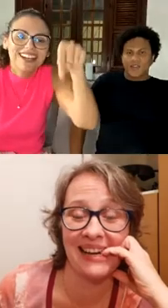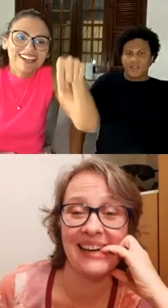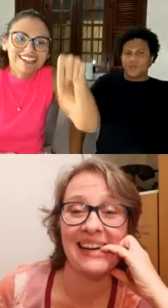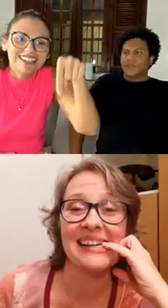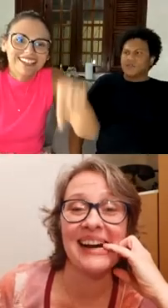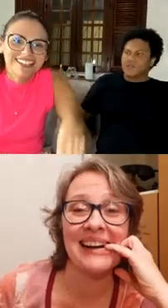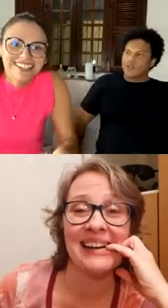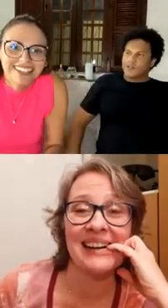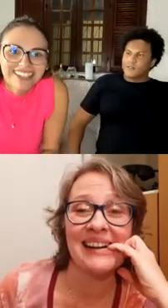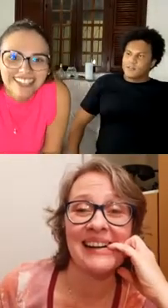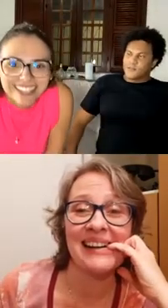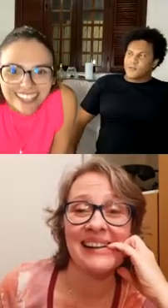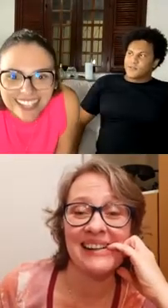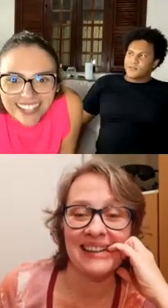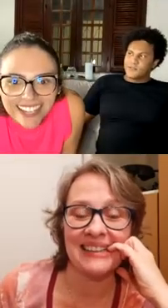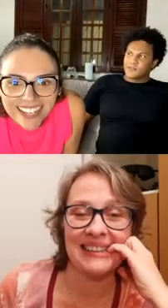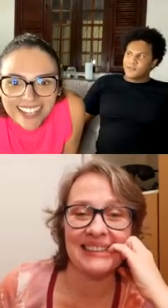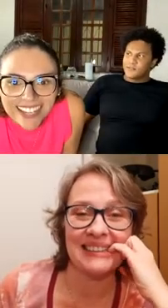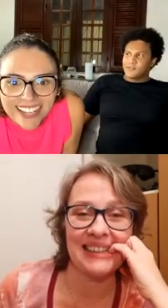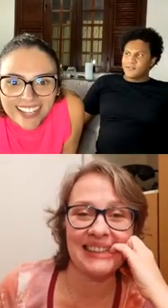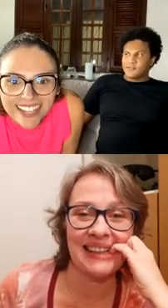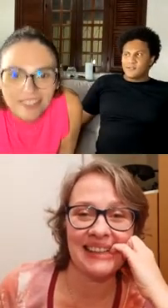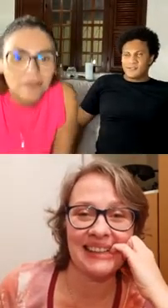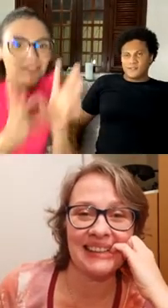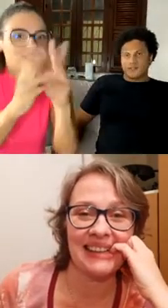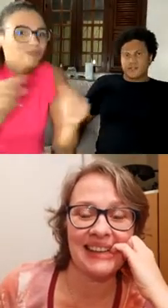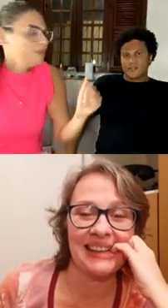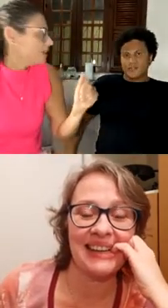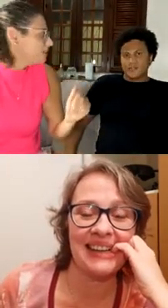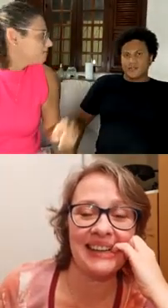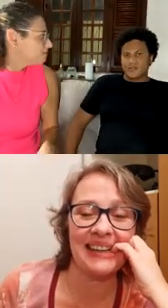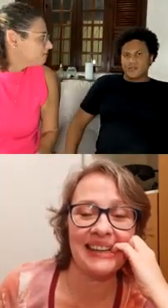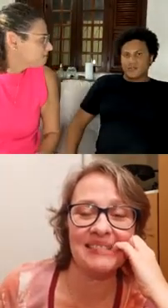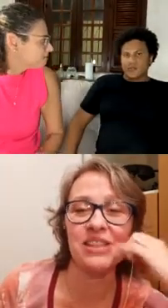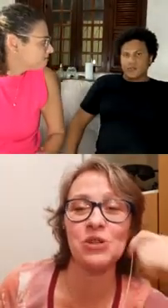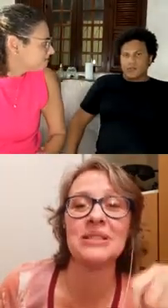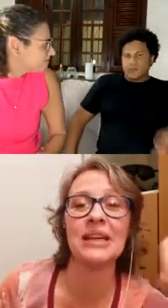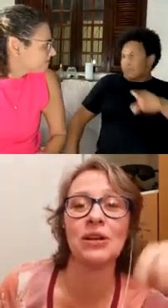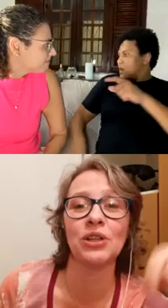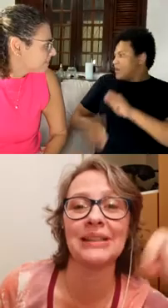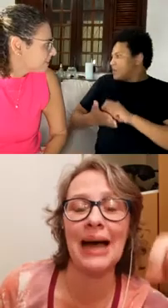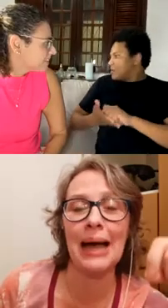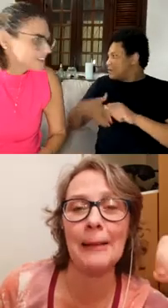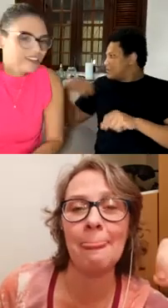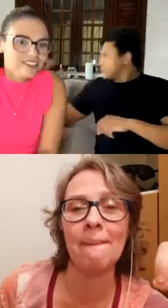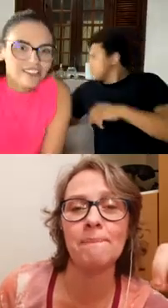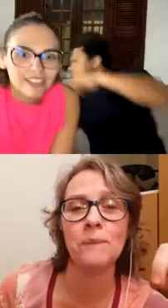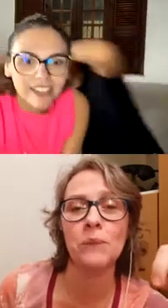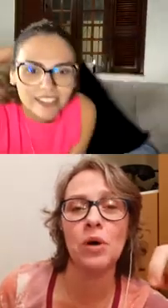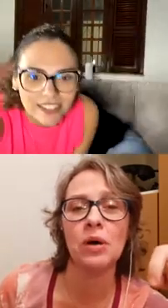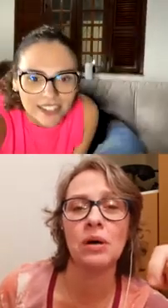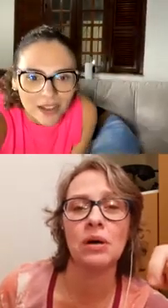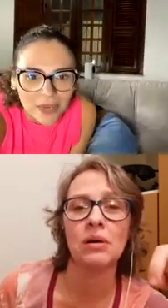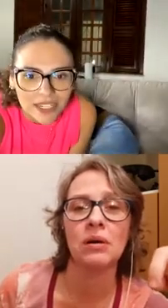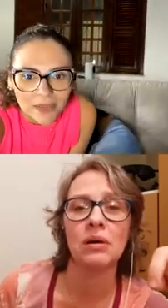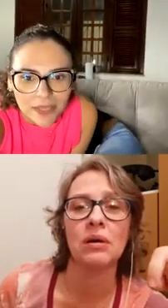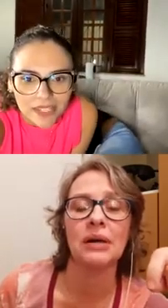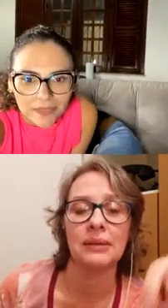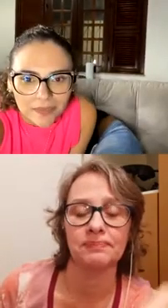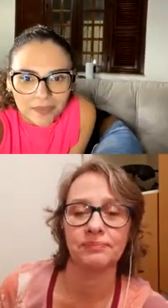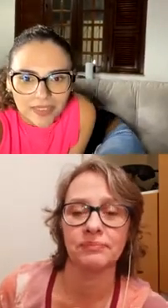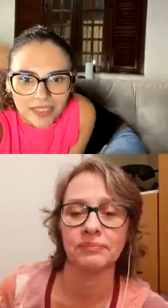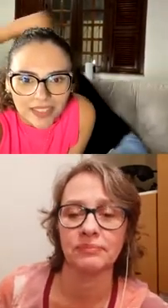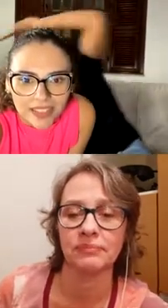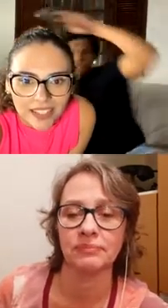A gente vai responder nos stories depois. Porque vai sumir. Vocês conseguiram anotar? A gente tem que abrir aqui,